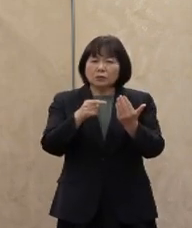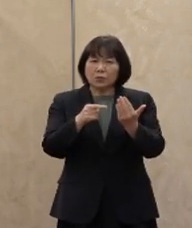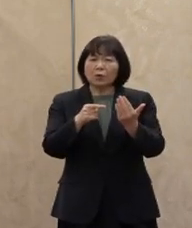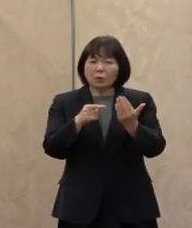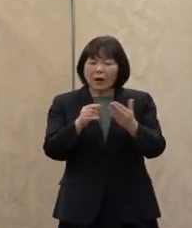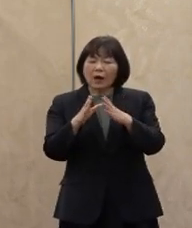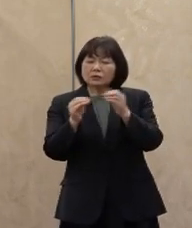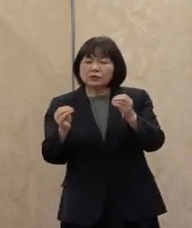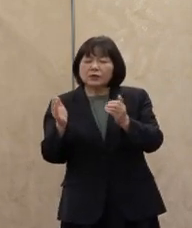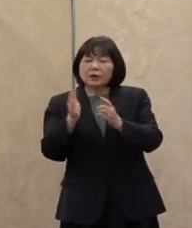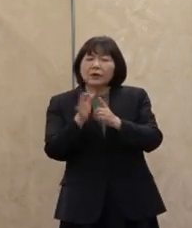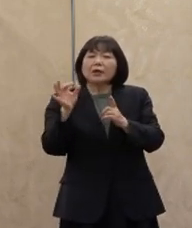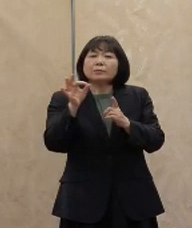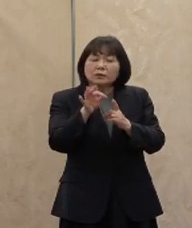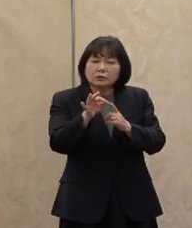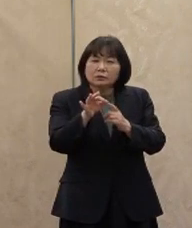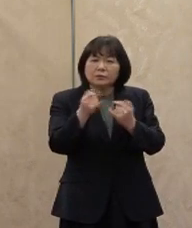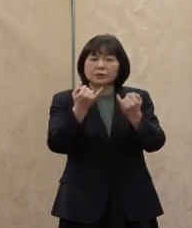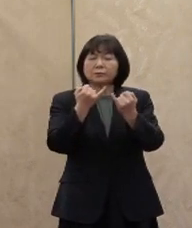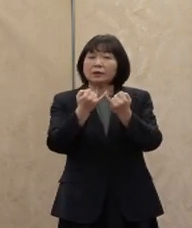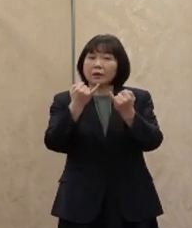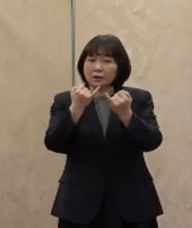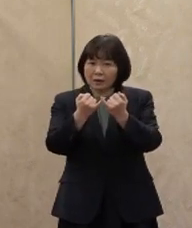よということの